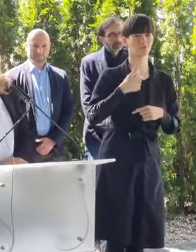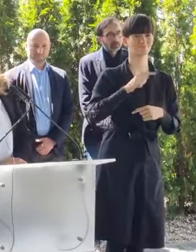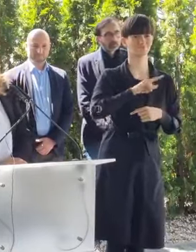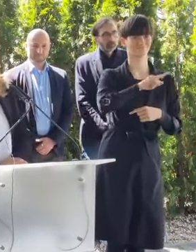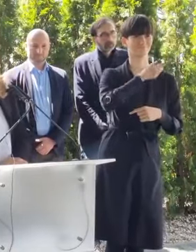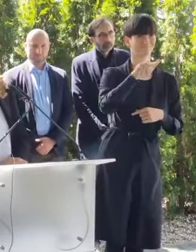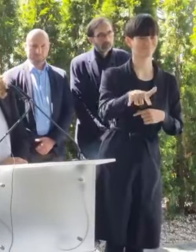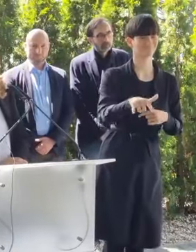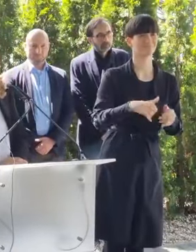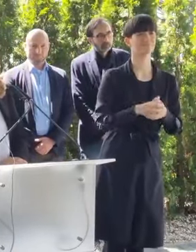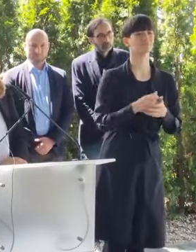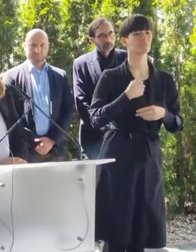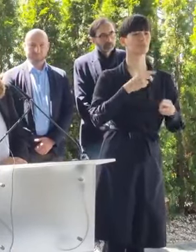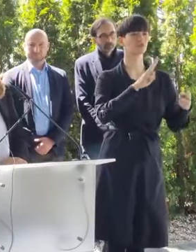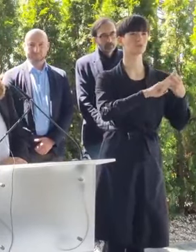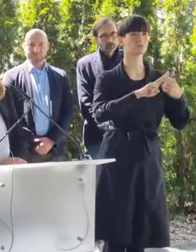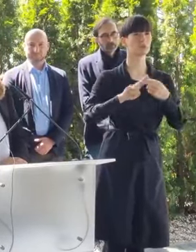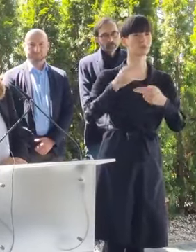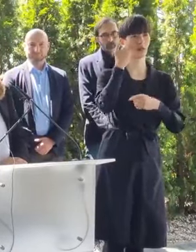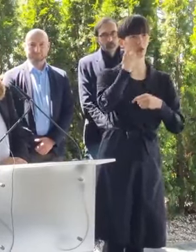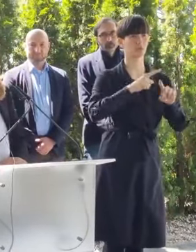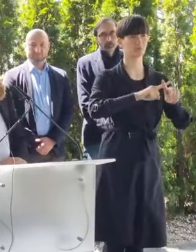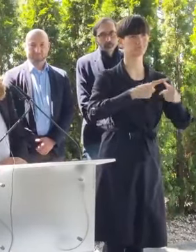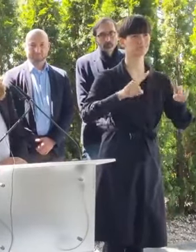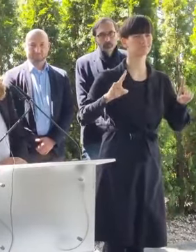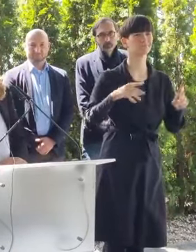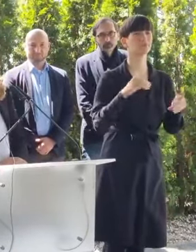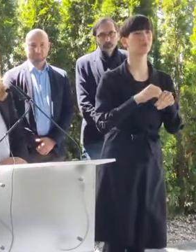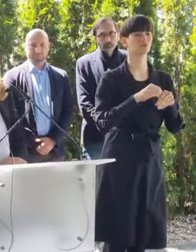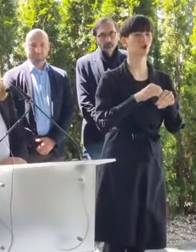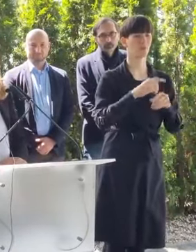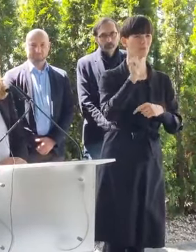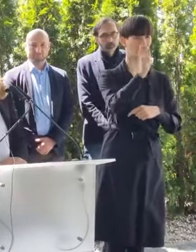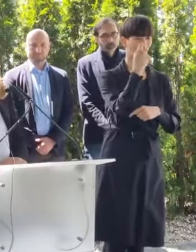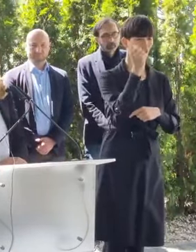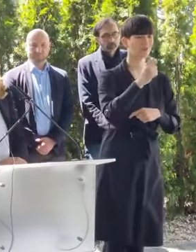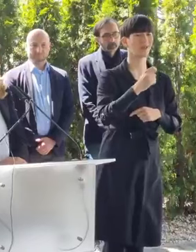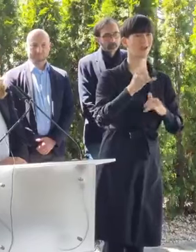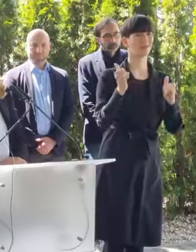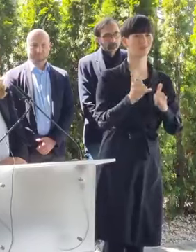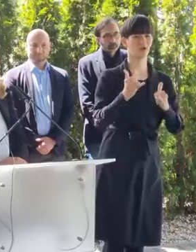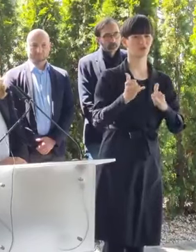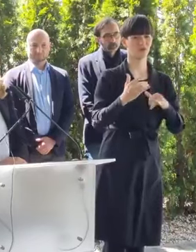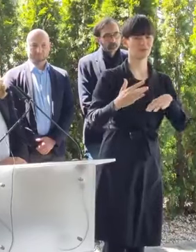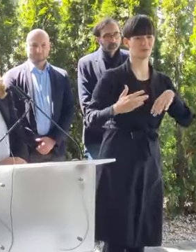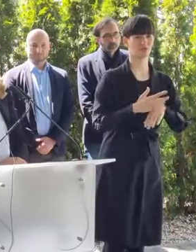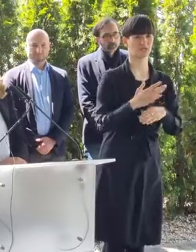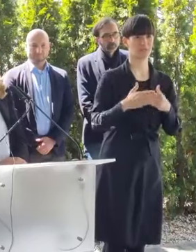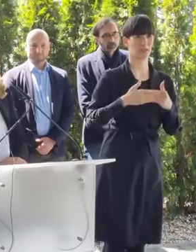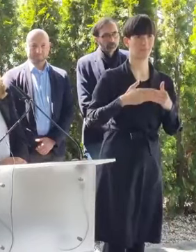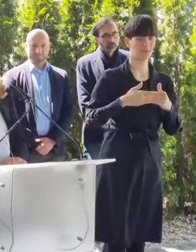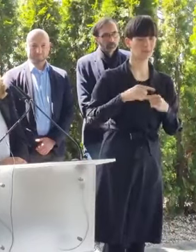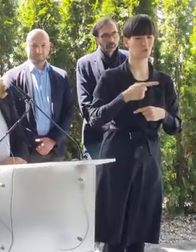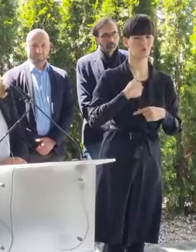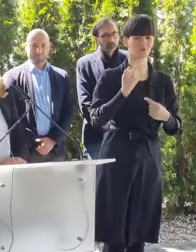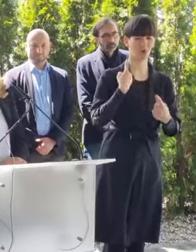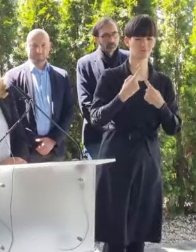Stretla som sa s rôznymi ľuďmi, ktorých sa vojna bezprostredne dotkla. Hovorila som so ženami,